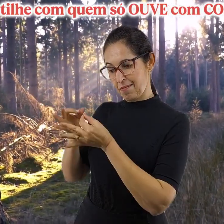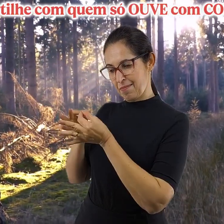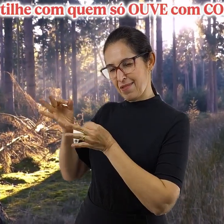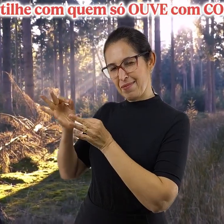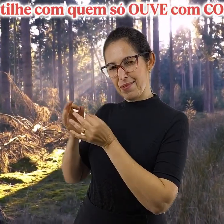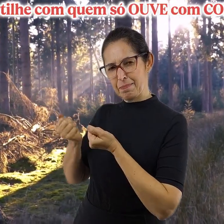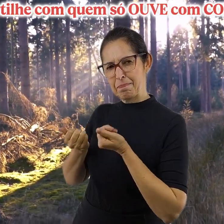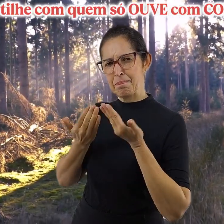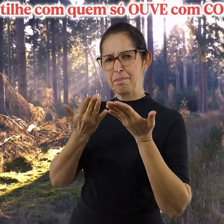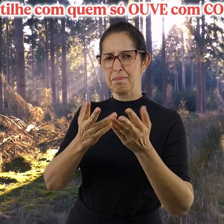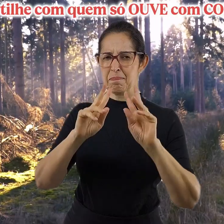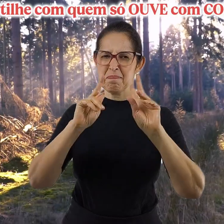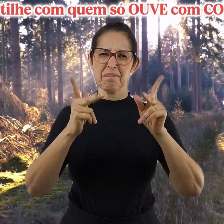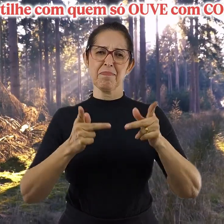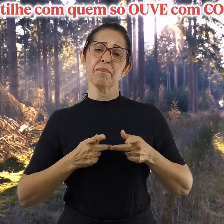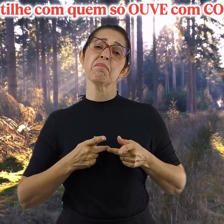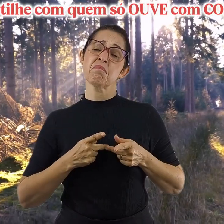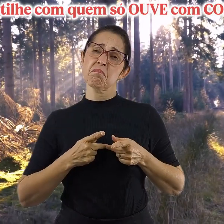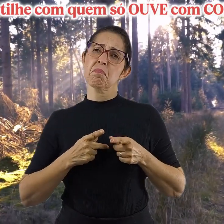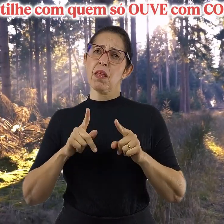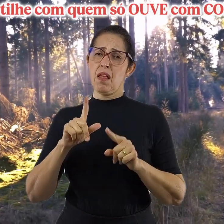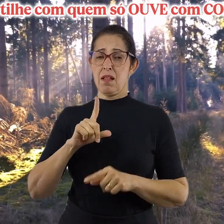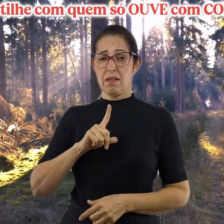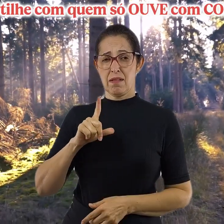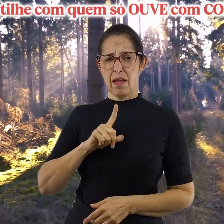Existe o aspecto histórico, sim.